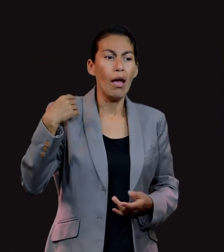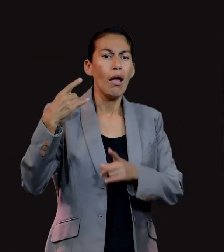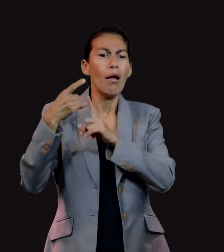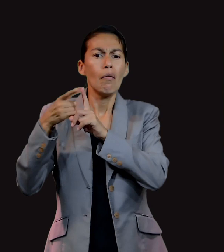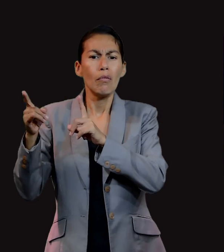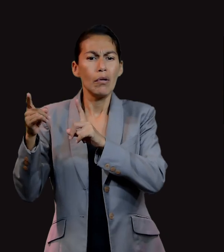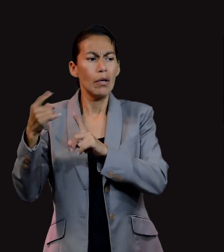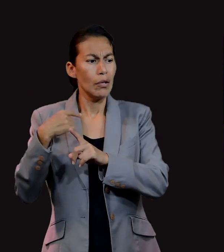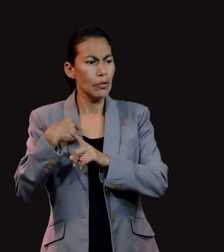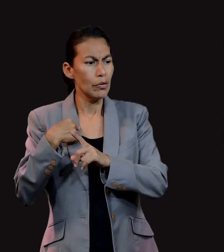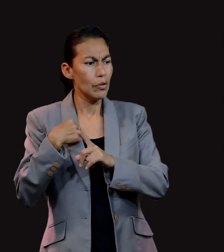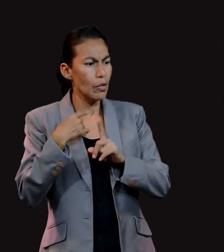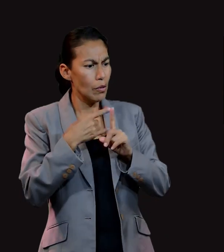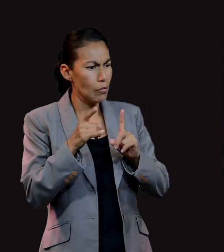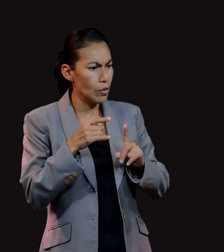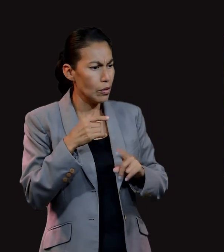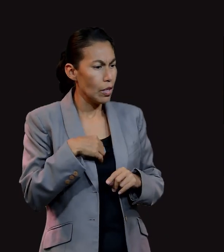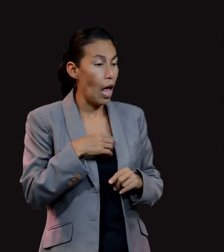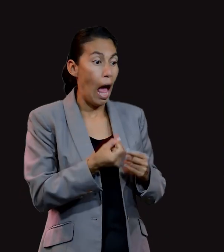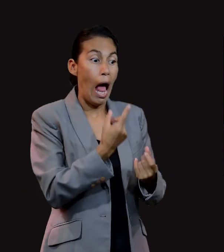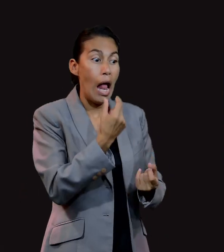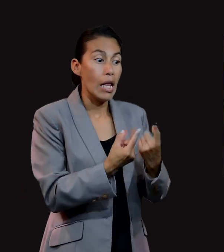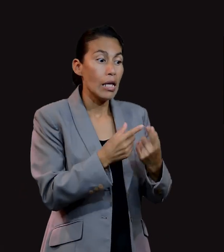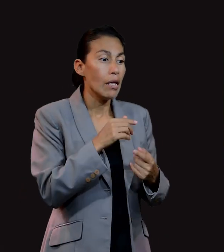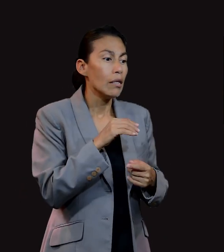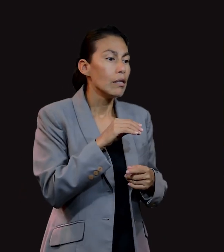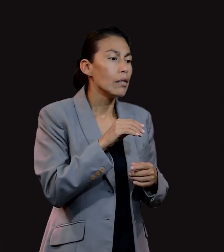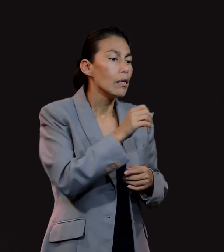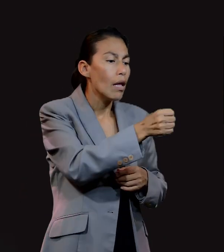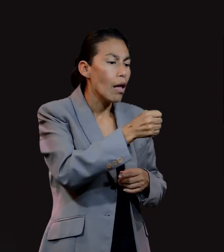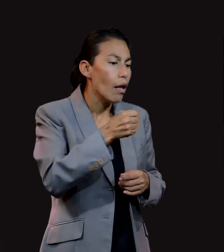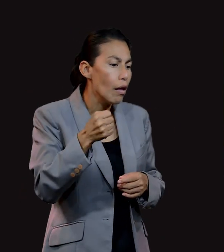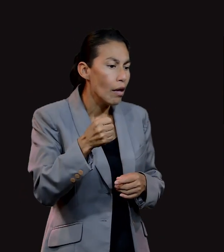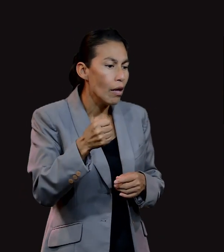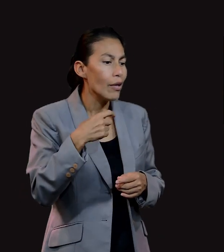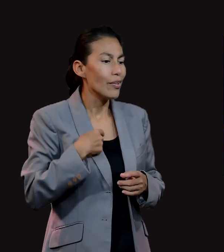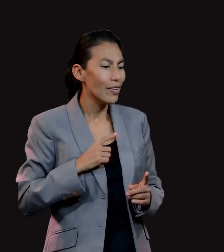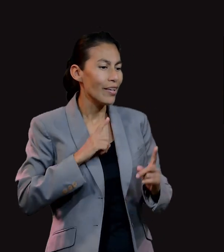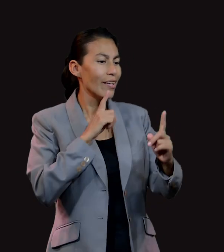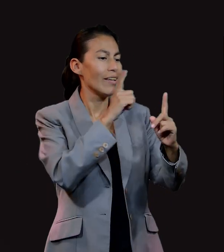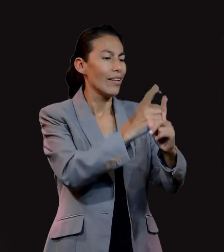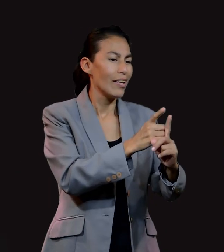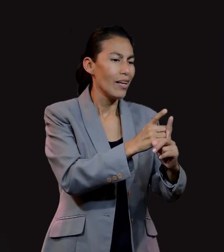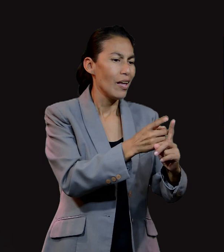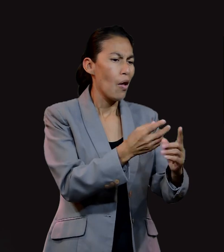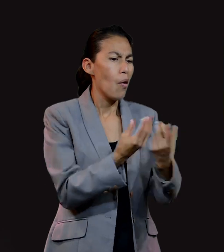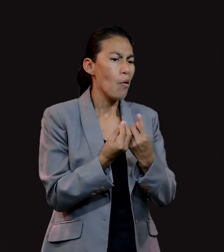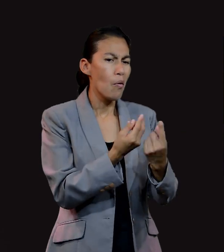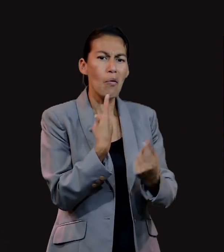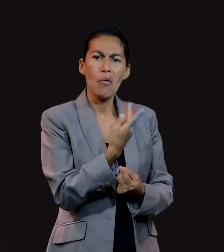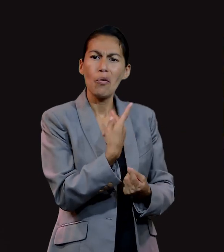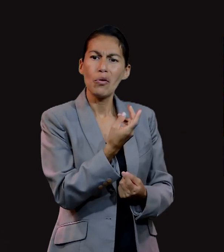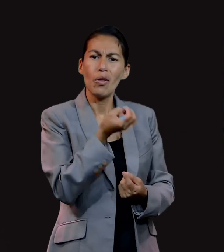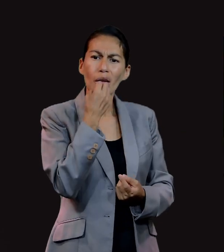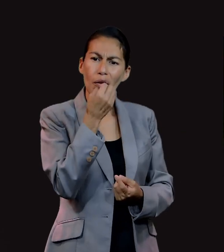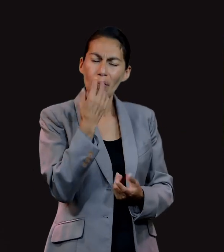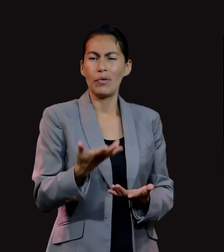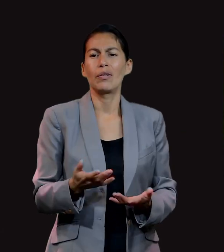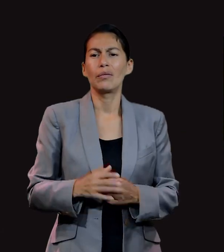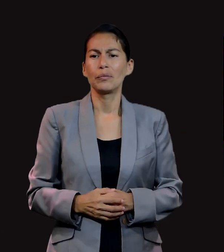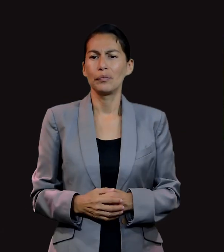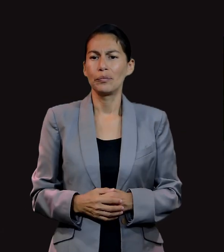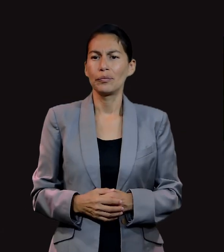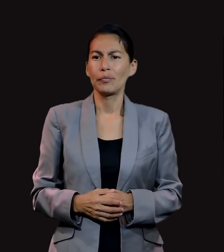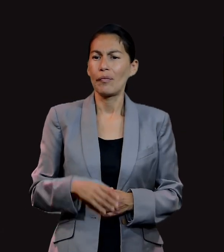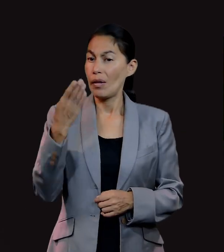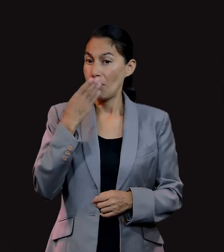alguno oye Mi voz Y abre la puerta Entraré a él Cenaré con él Y él conmigo Y como encontramos